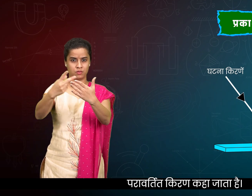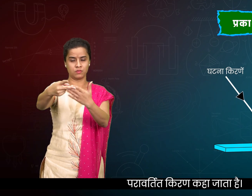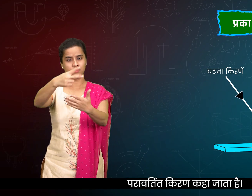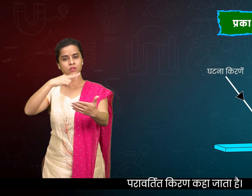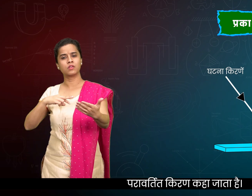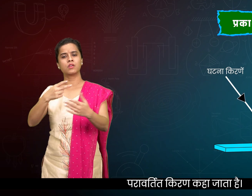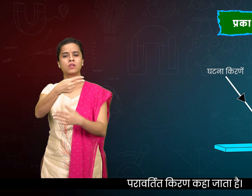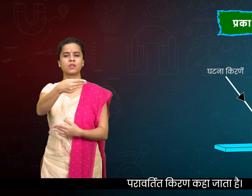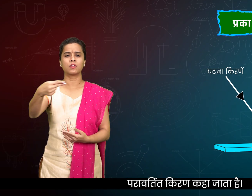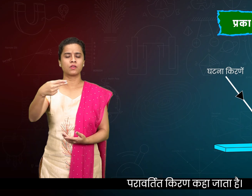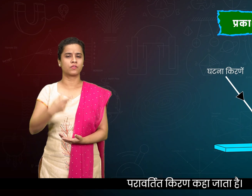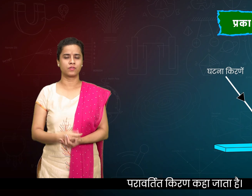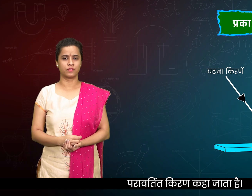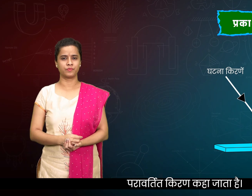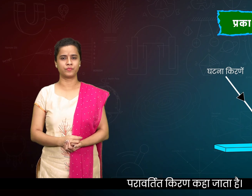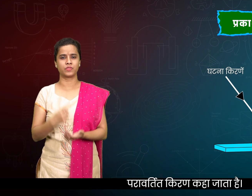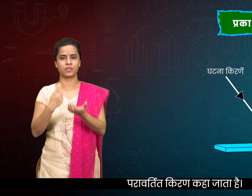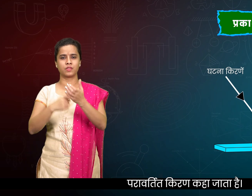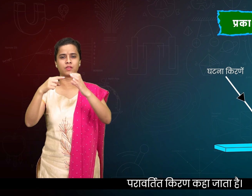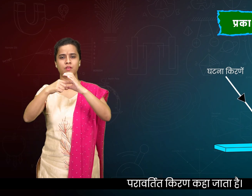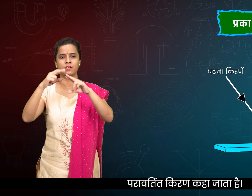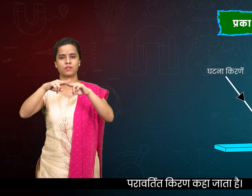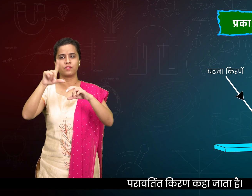परावर्तित किरण कहा जाता है।